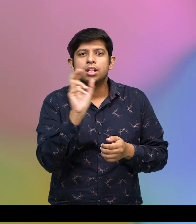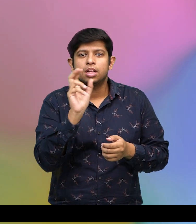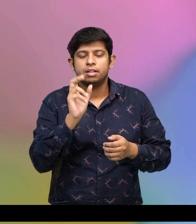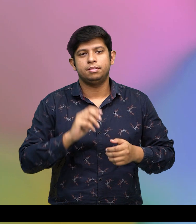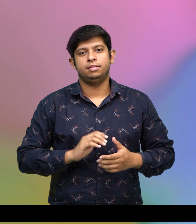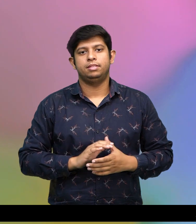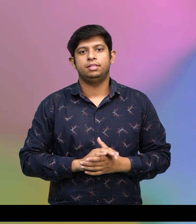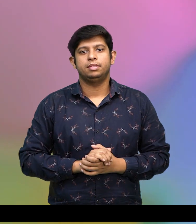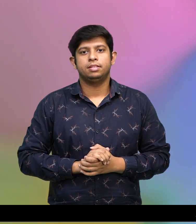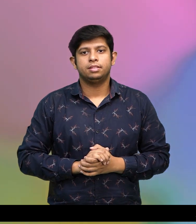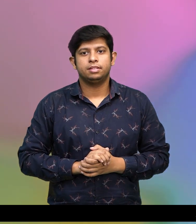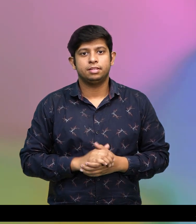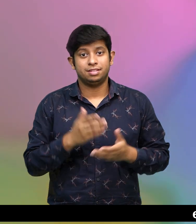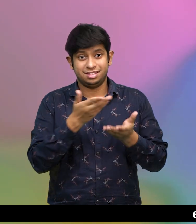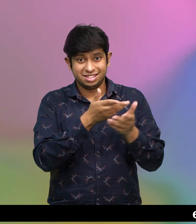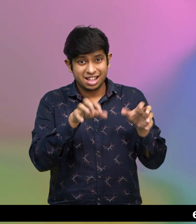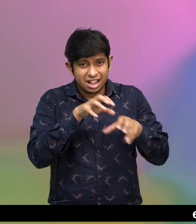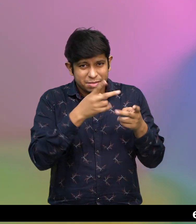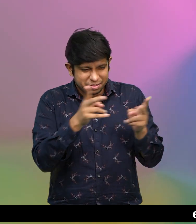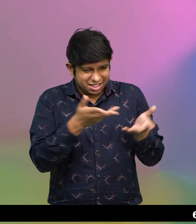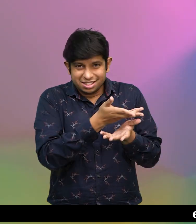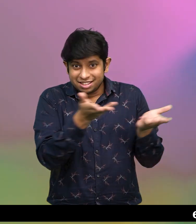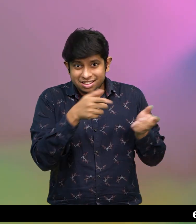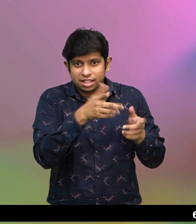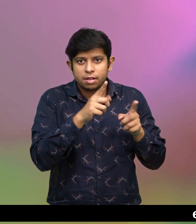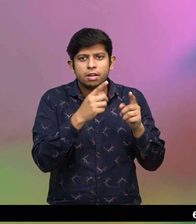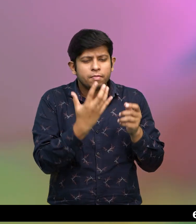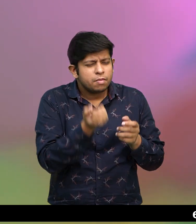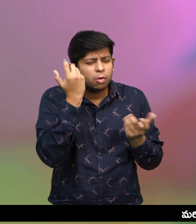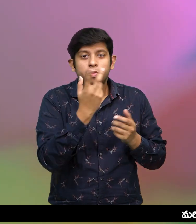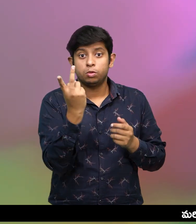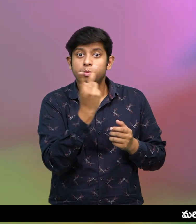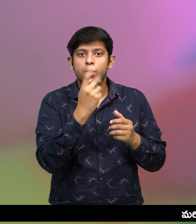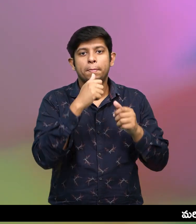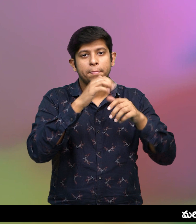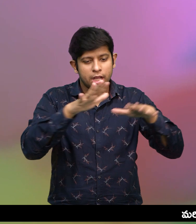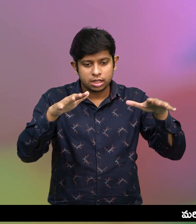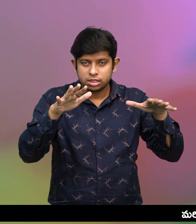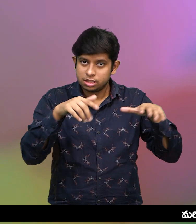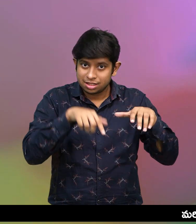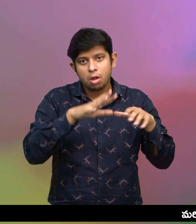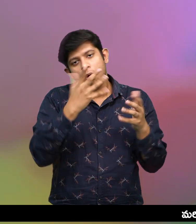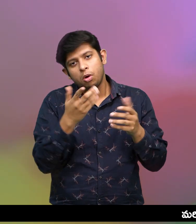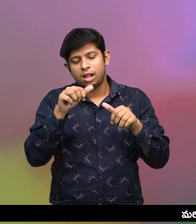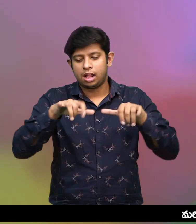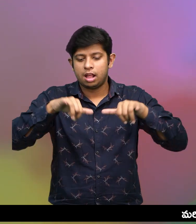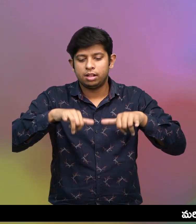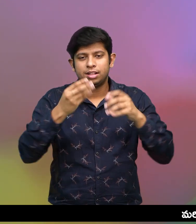పెడతాయి. 6 ఈ జంతువులు నీటిలో మరియు భూమిపై కనిపిస్తాయి.